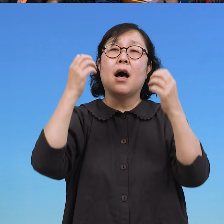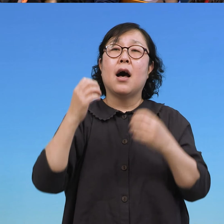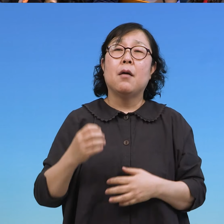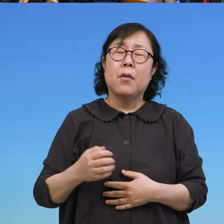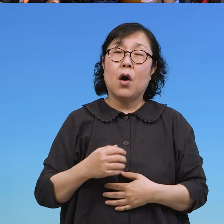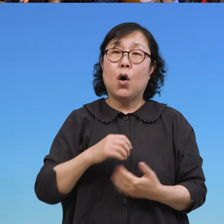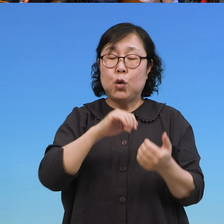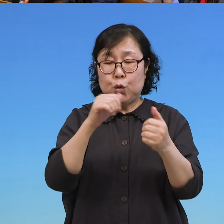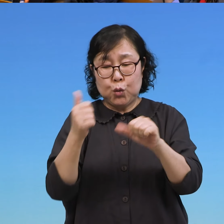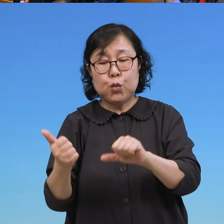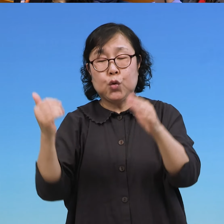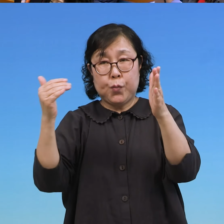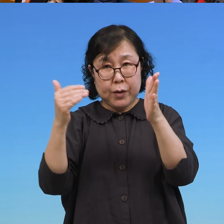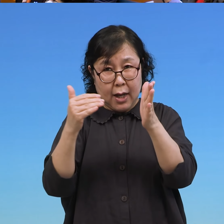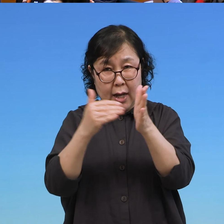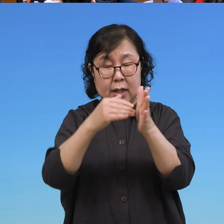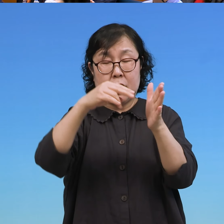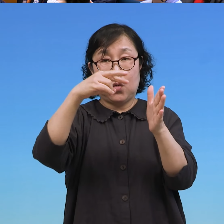하물며 죽음조차